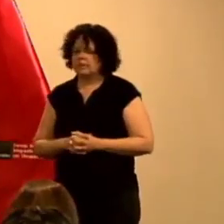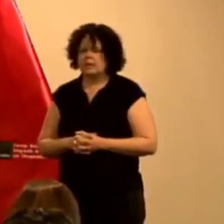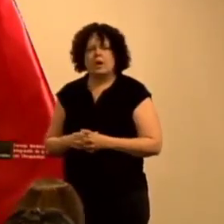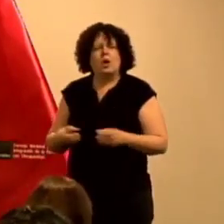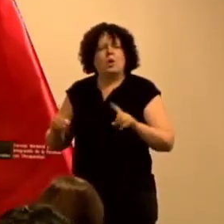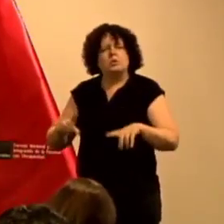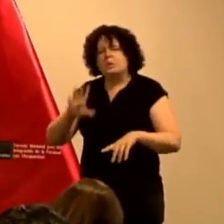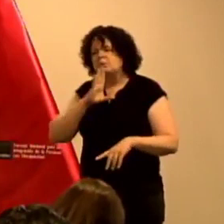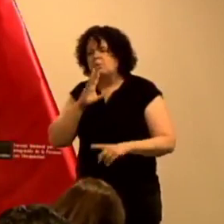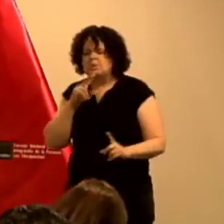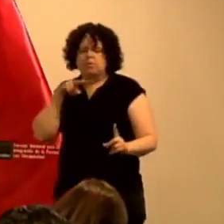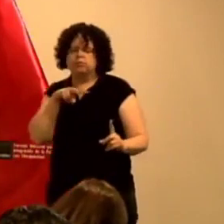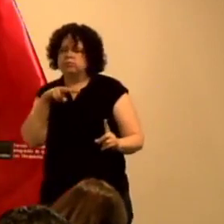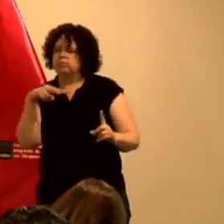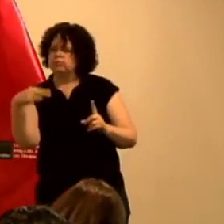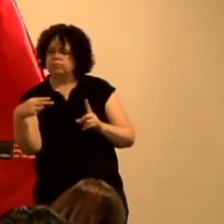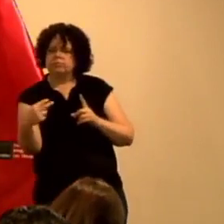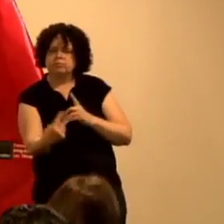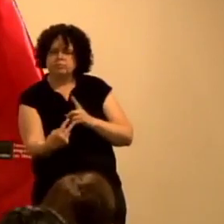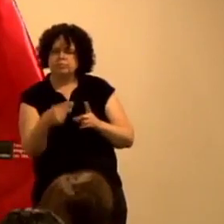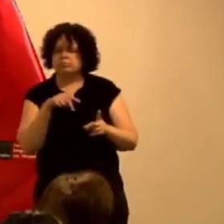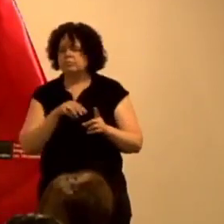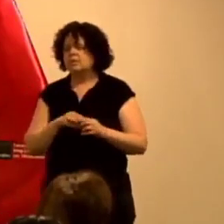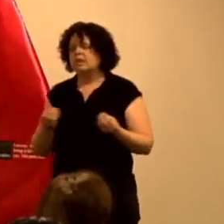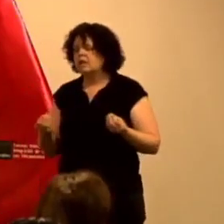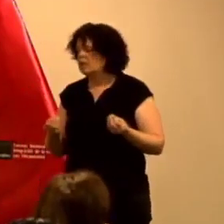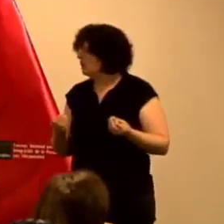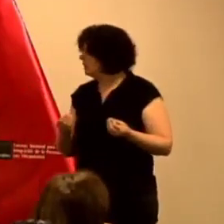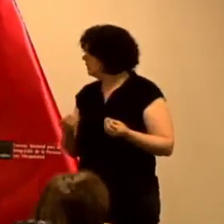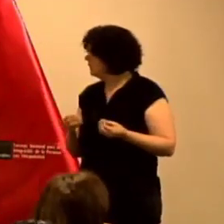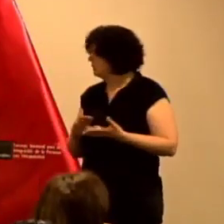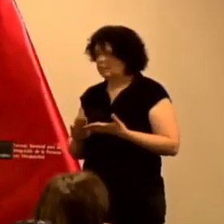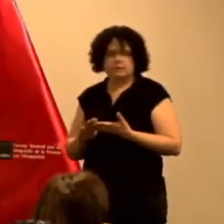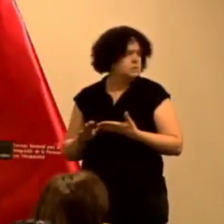Cuando hablamos de enfoques de intervención, nos estamos hablando,